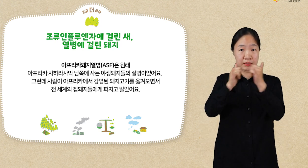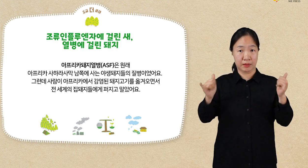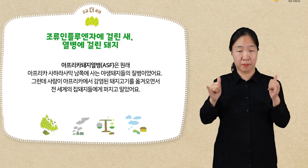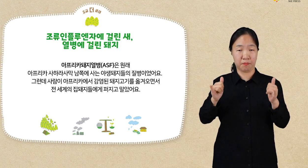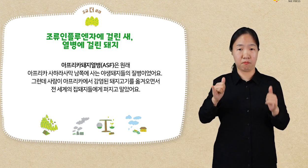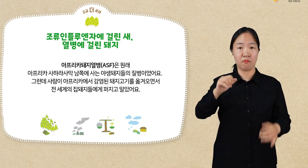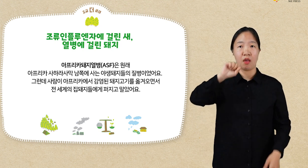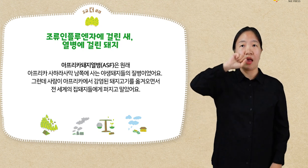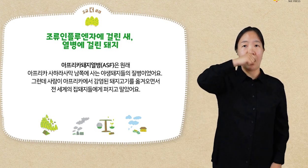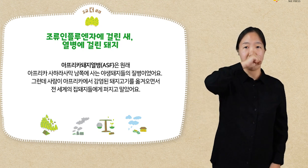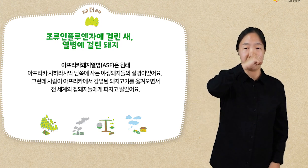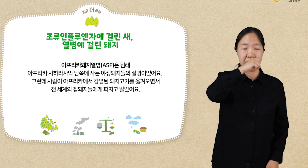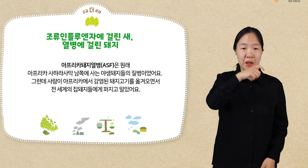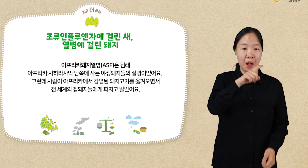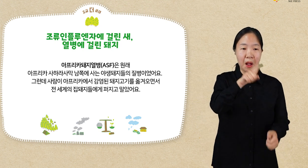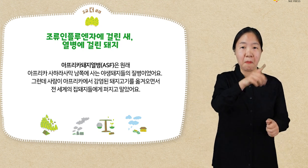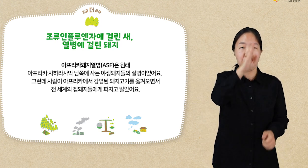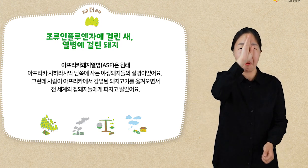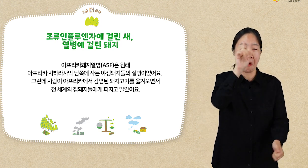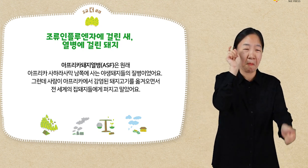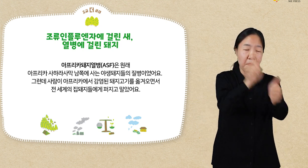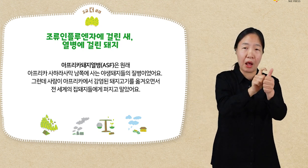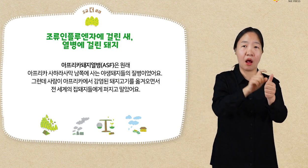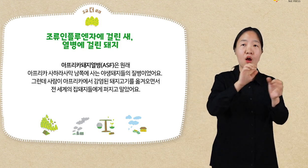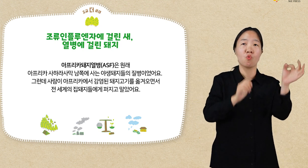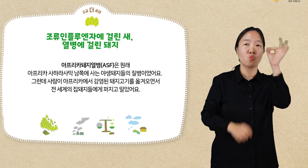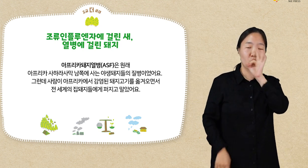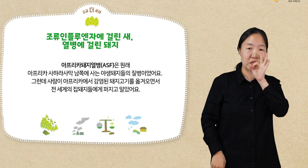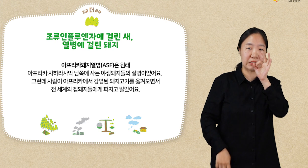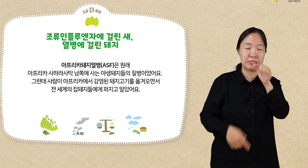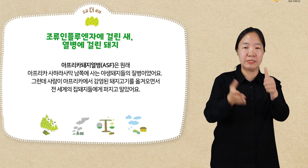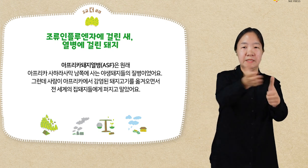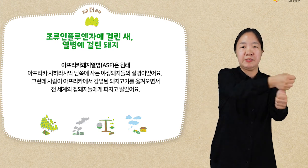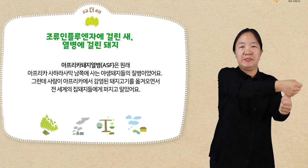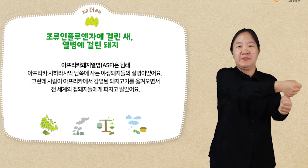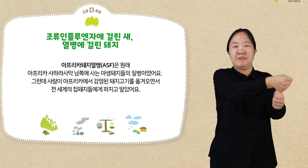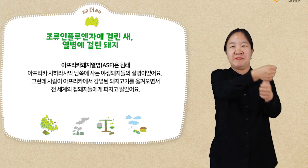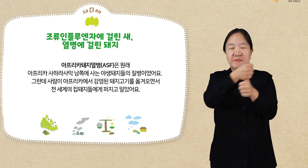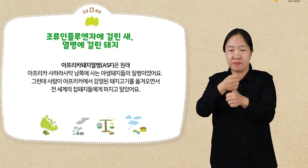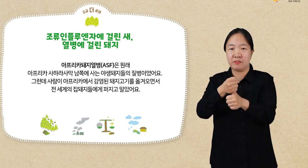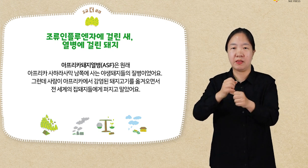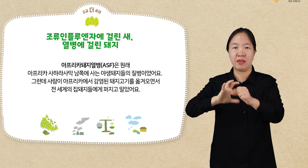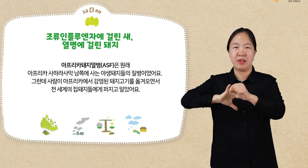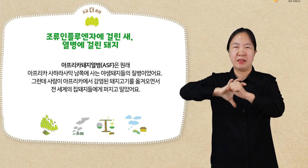그런데 사람이 아프리카에서 감염된 돼지고기를 옮겨오면서